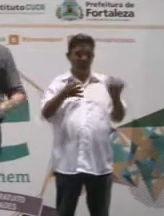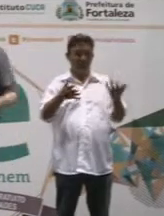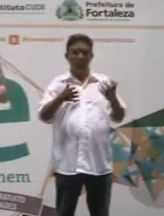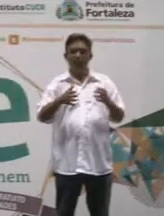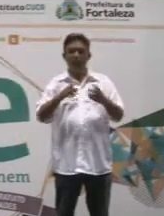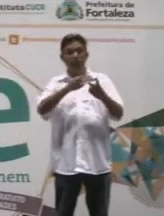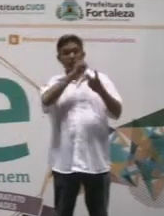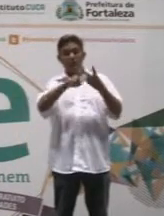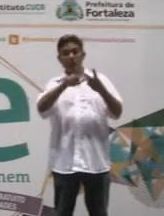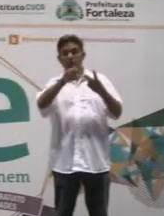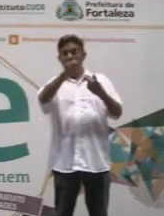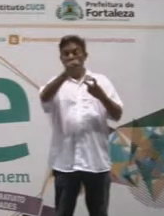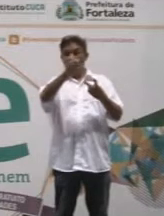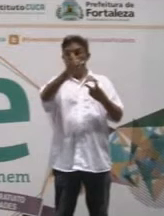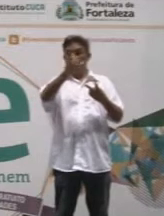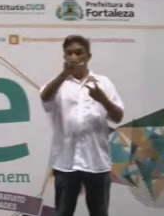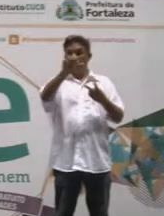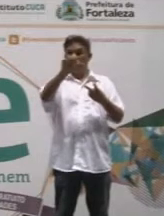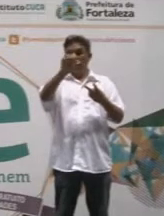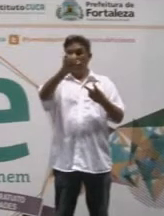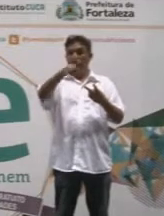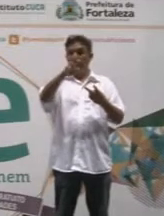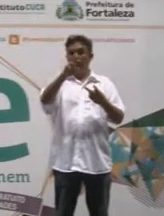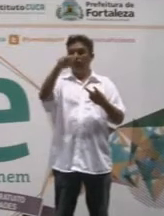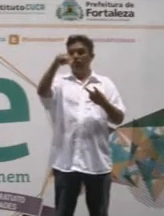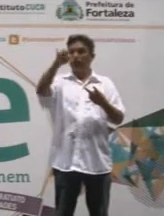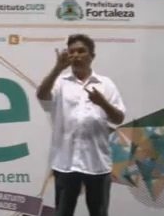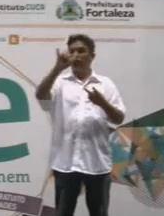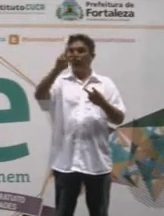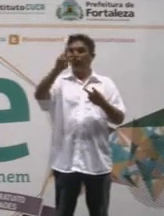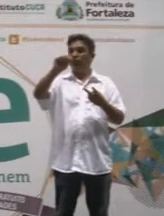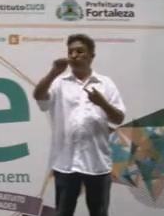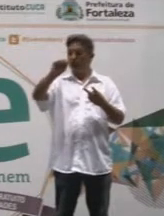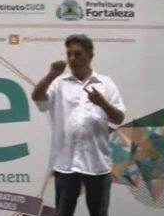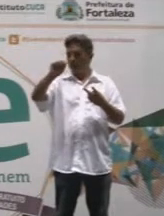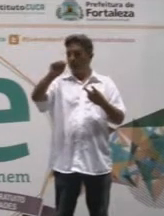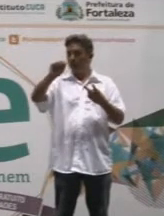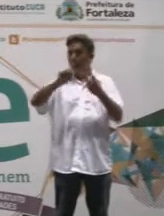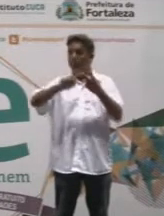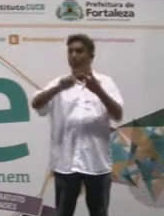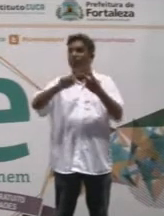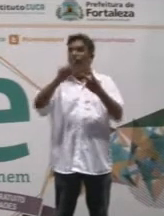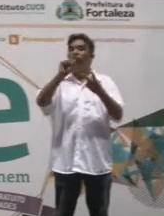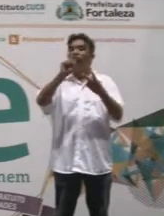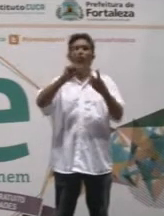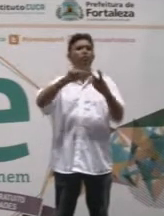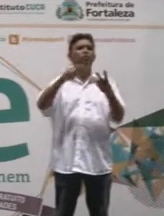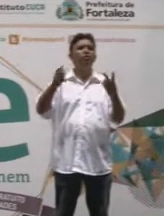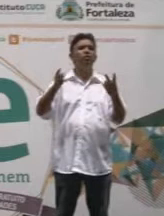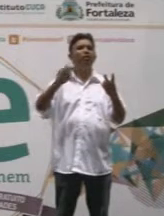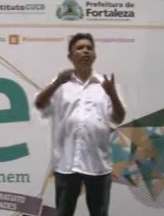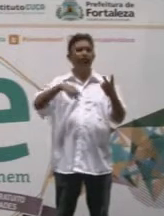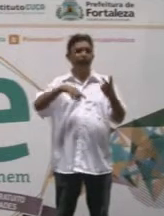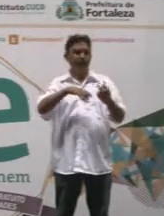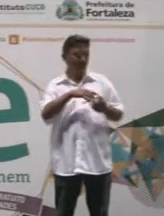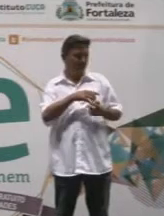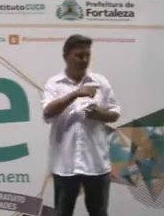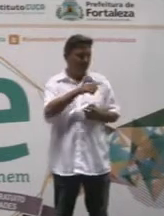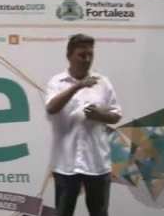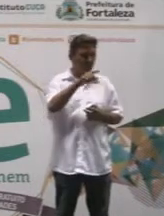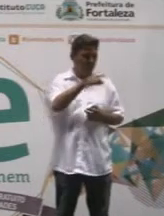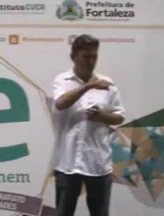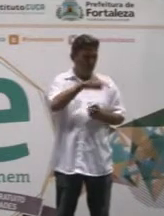Paulo, o que é isso? É exatamente o contrário da estabilizadora. É aquela que vai eliminar o